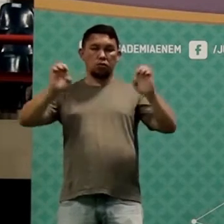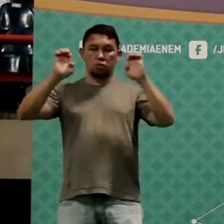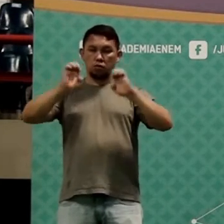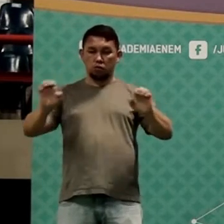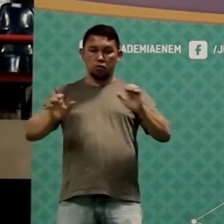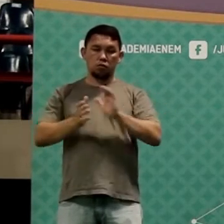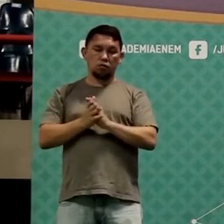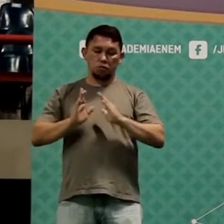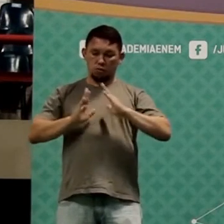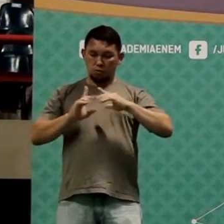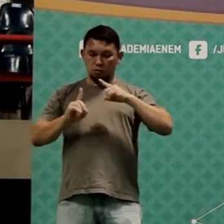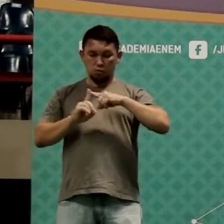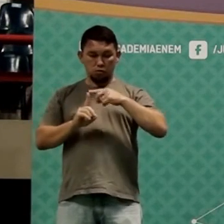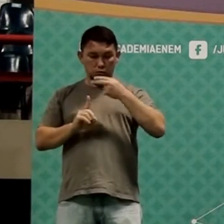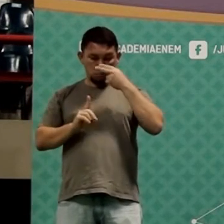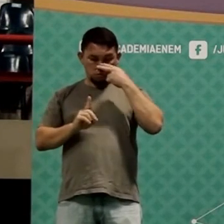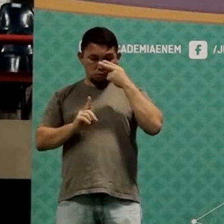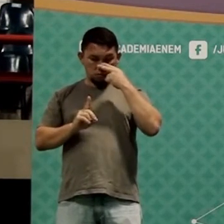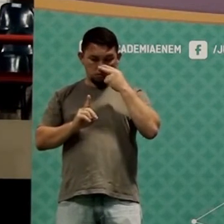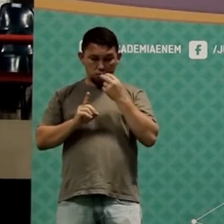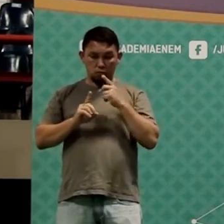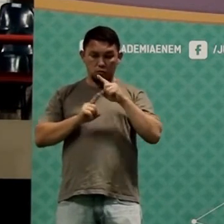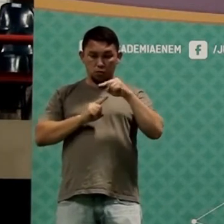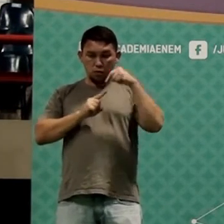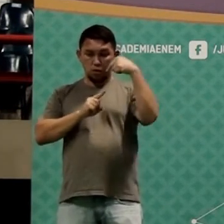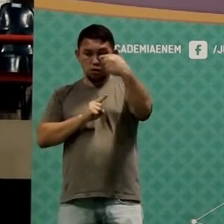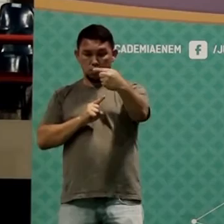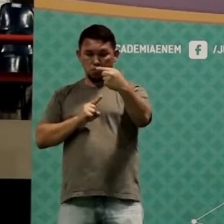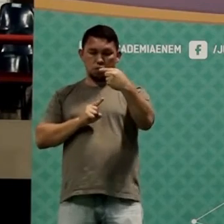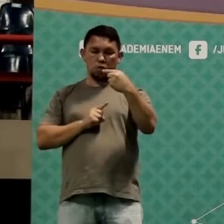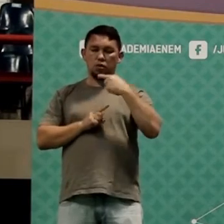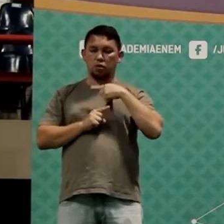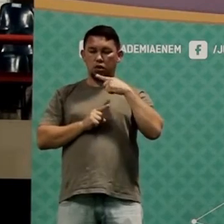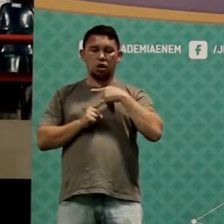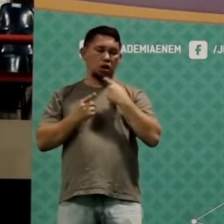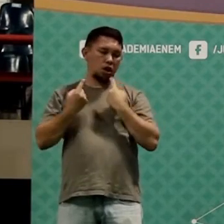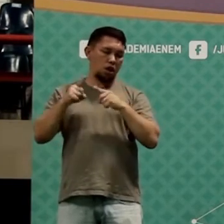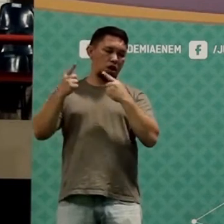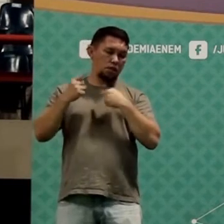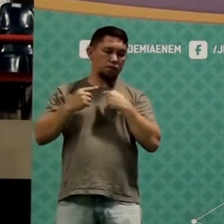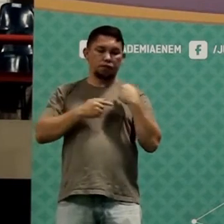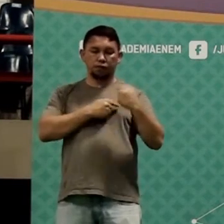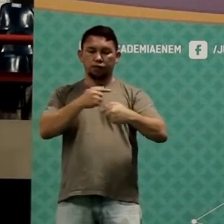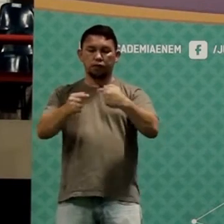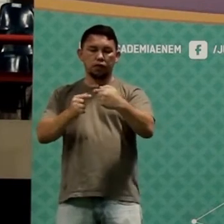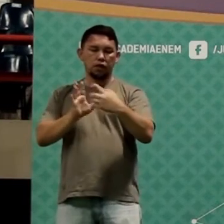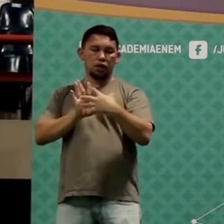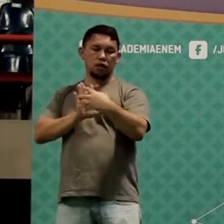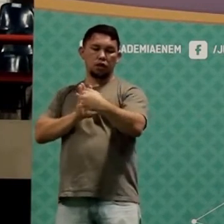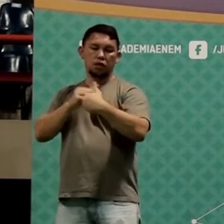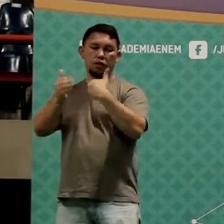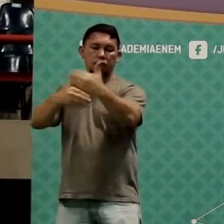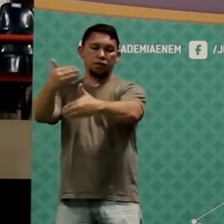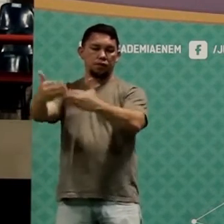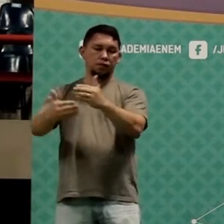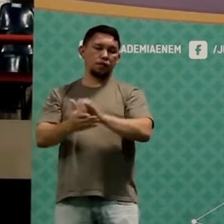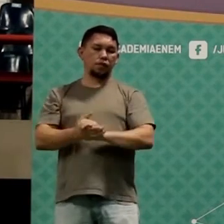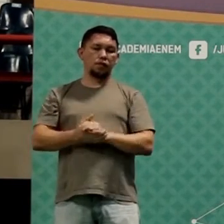Então a igreja evangélica, ela nasceu depois da igreja protestante e ela é descendente da igreja protestante.